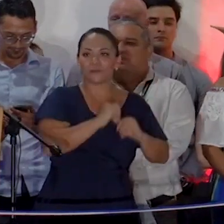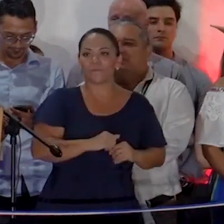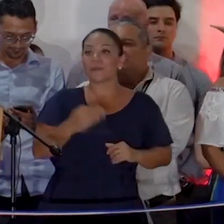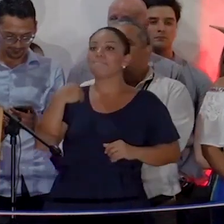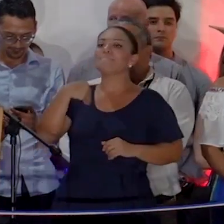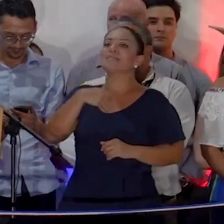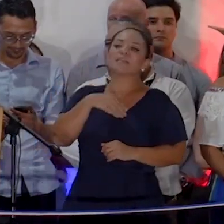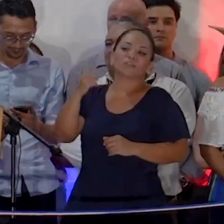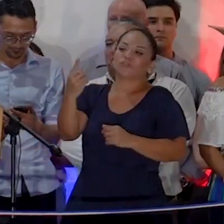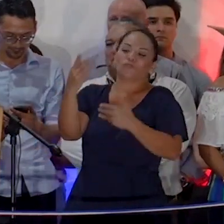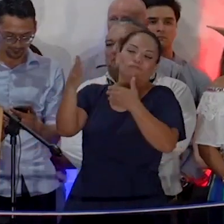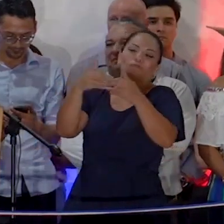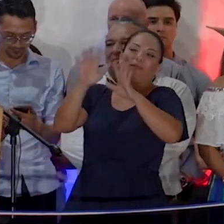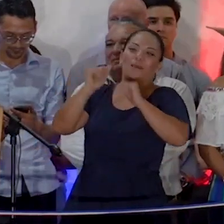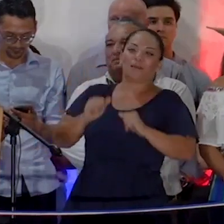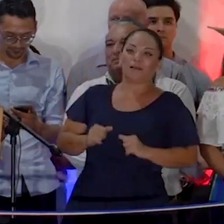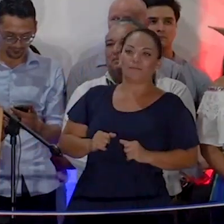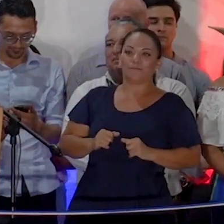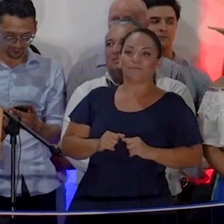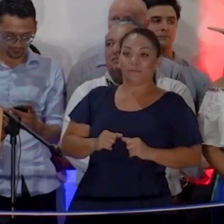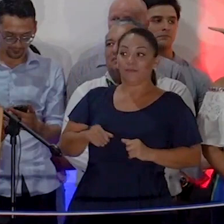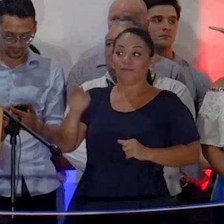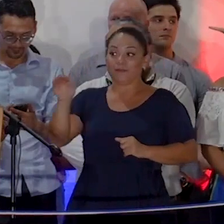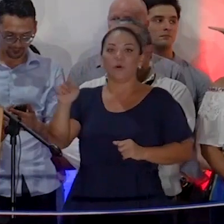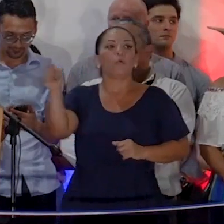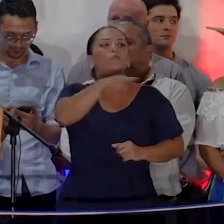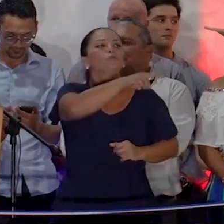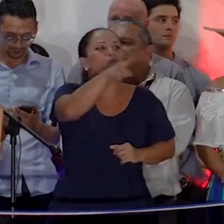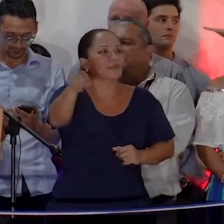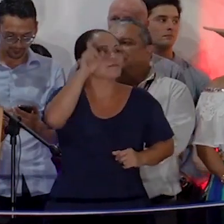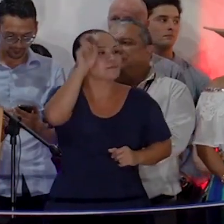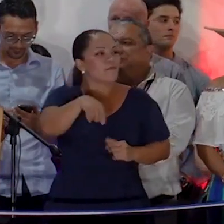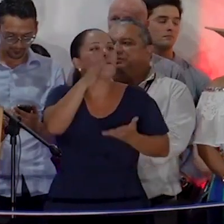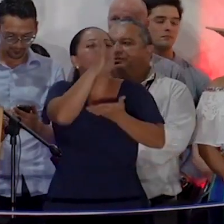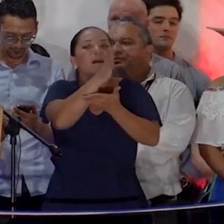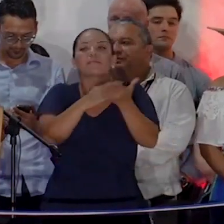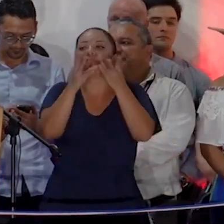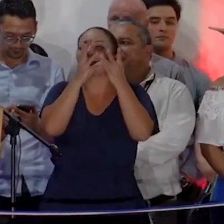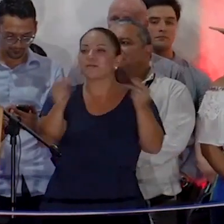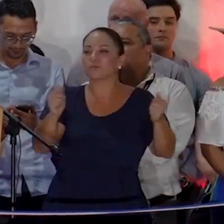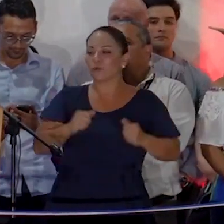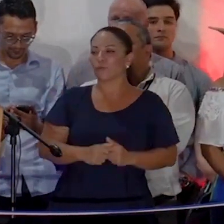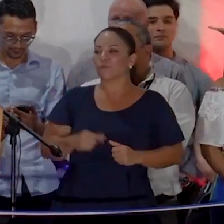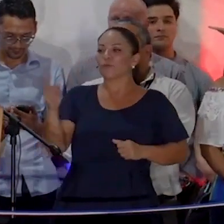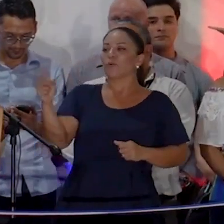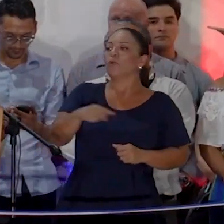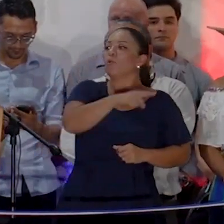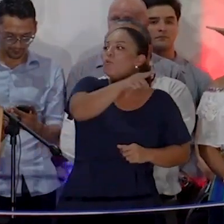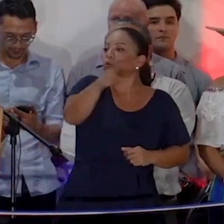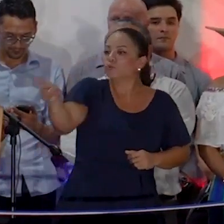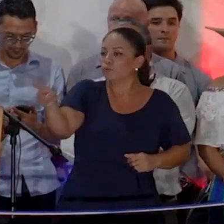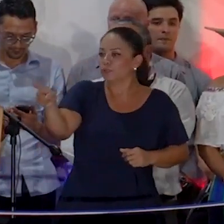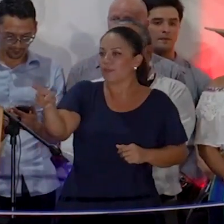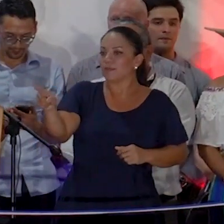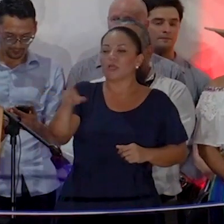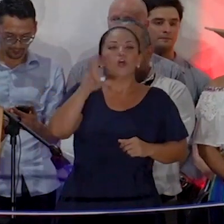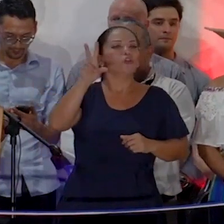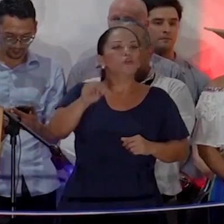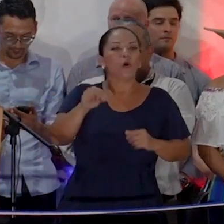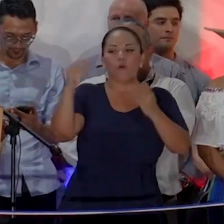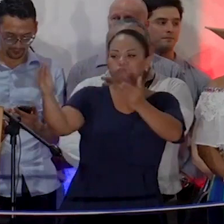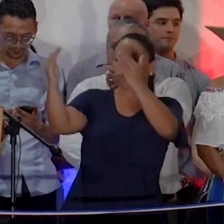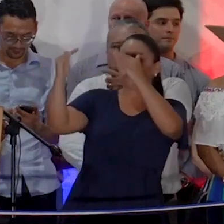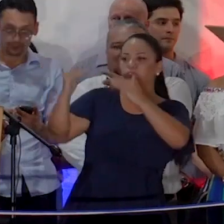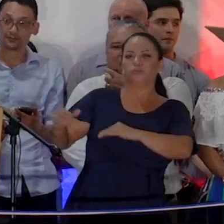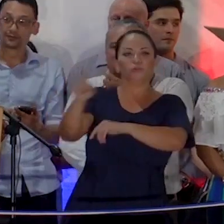Ministro tal, ustedes deben ser parte de la solución. Ustedes no son siervos